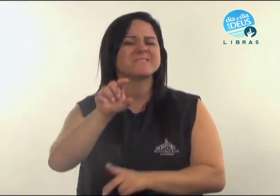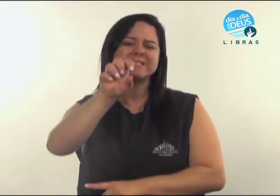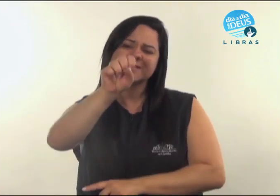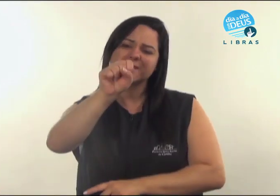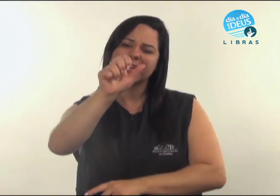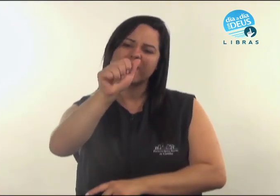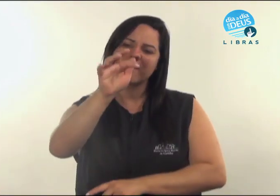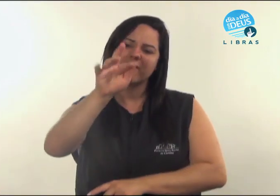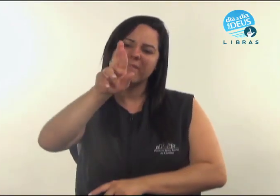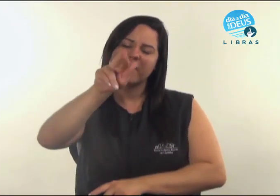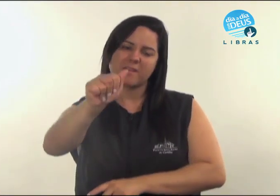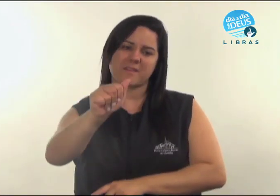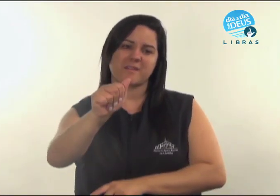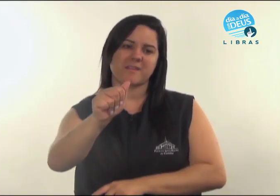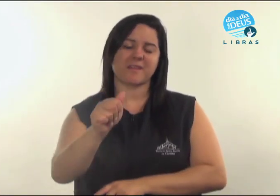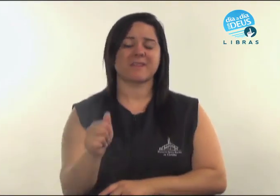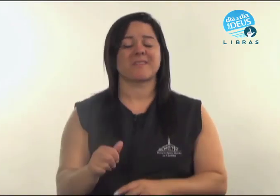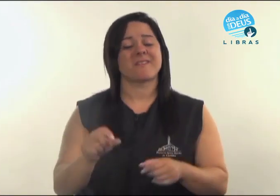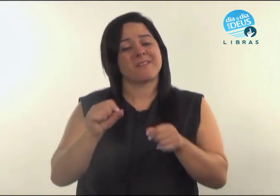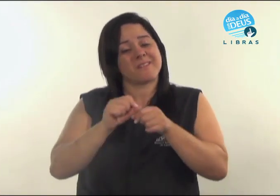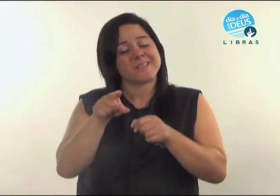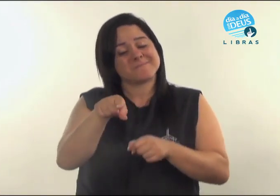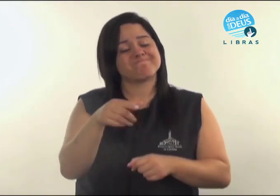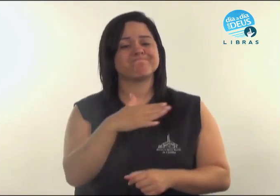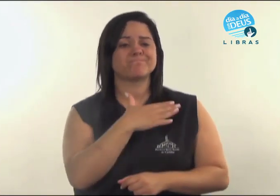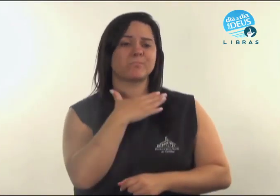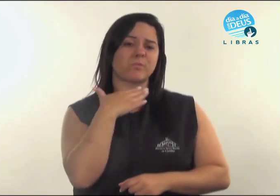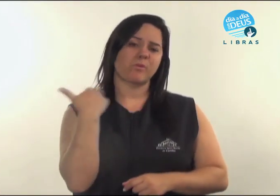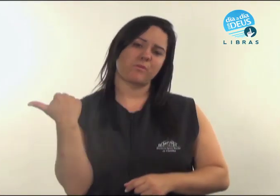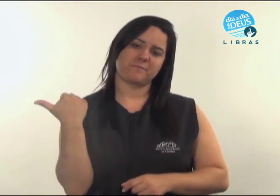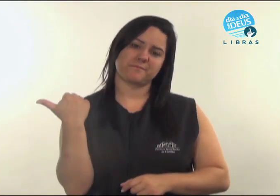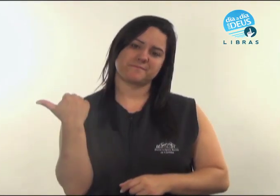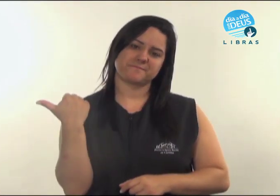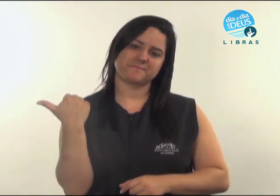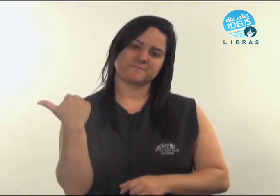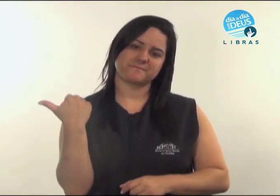qualidade de Safira que se tornou a sua tragédia.